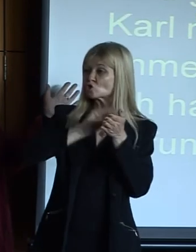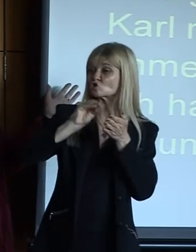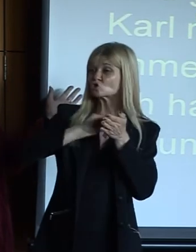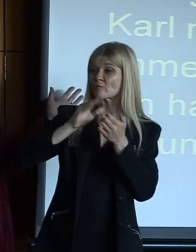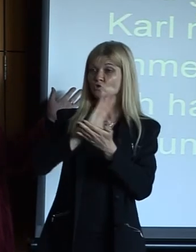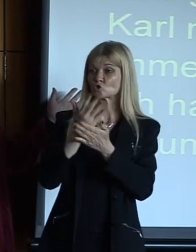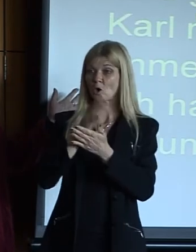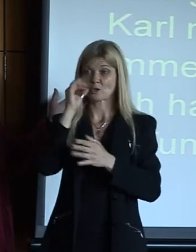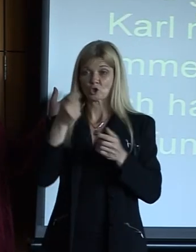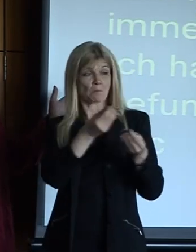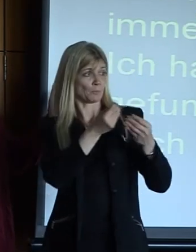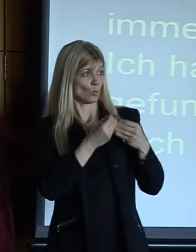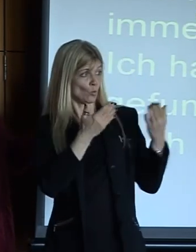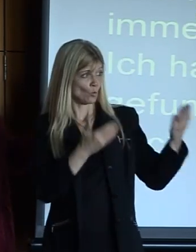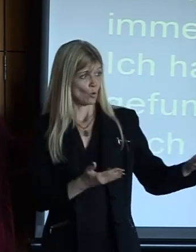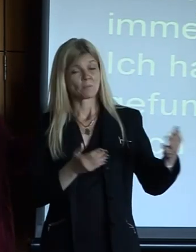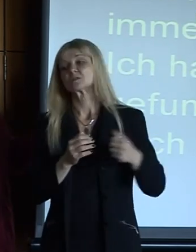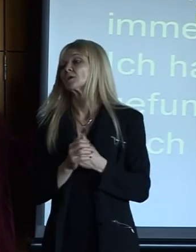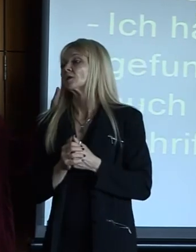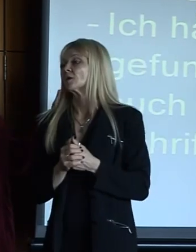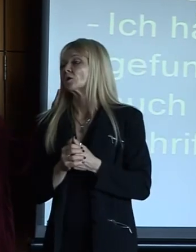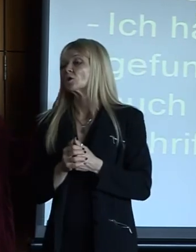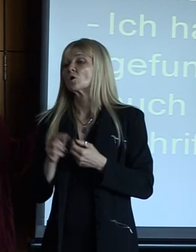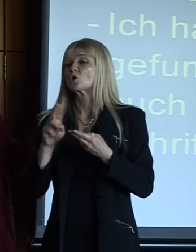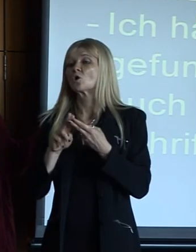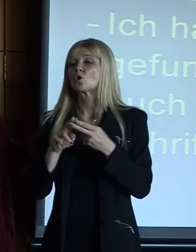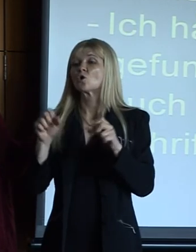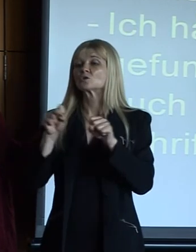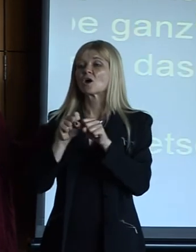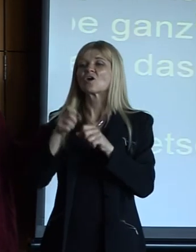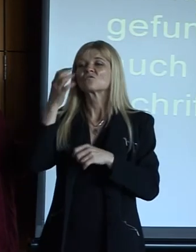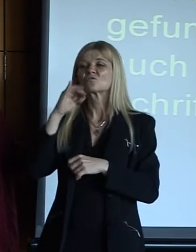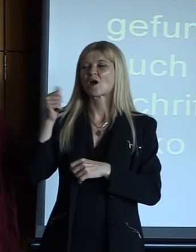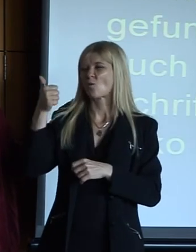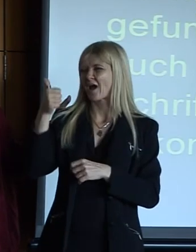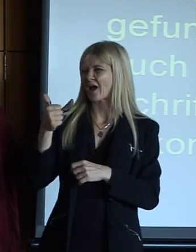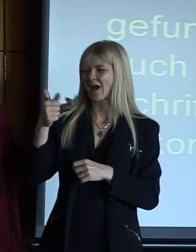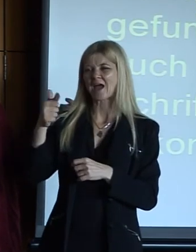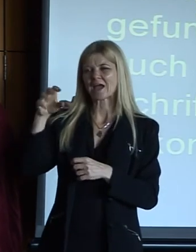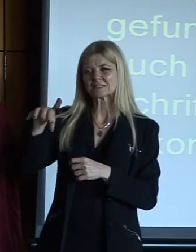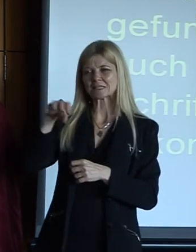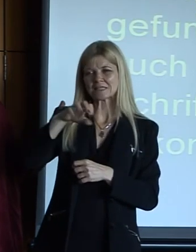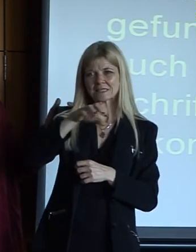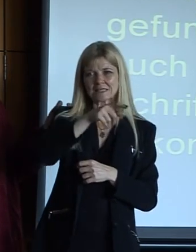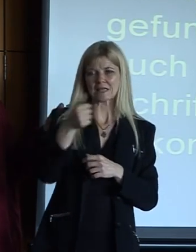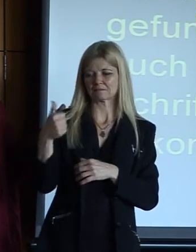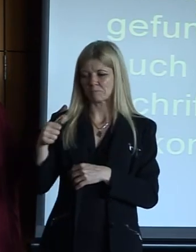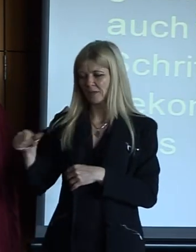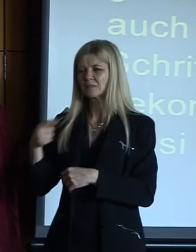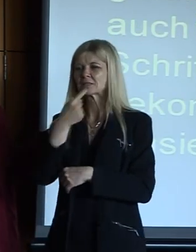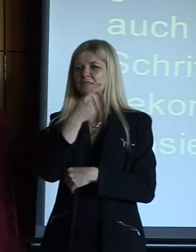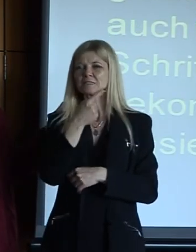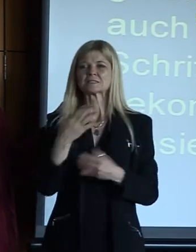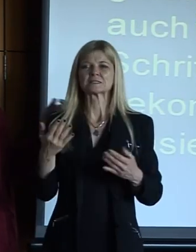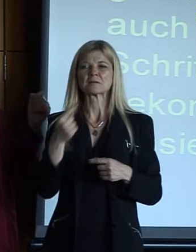Schriftdolmetscherinnen bekommen haben. Wir haben auch die Frau Einsiedler hier dabei, die extra gesagt hat, sie möchte, sie traut sich